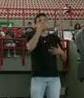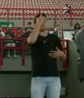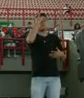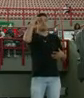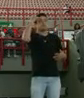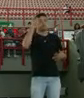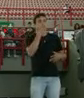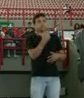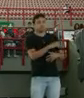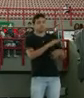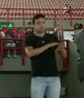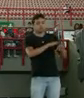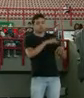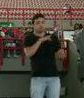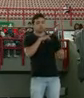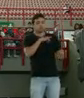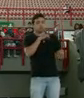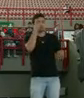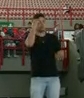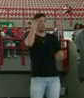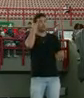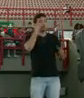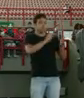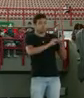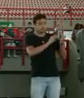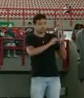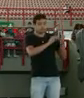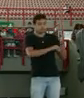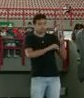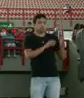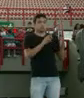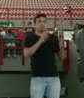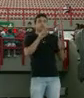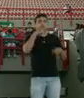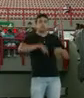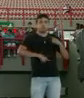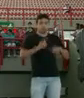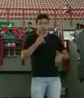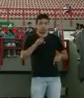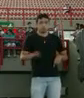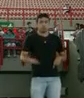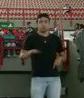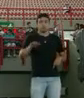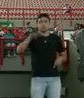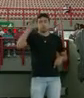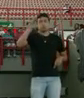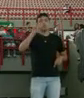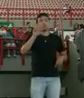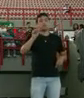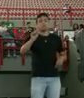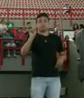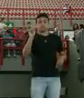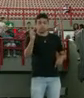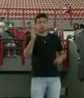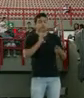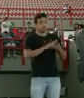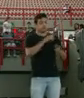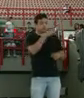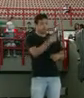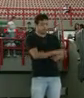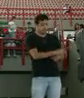pessoa tiver deficiência na produção de que hormônio? Do crescimento, ela vai ter um déficit no